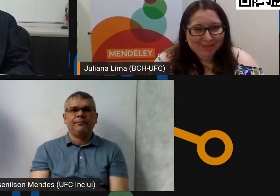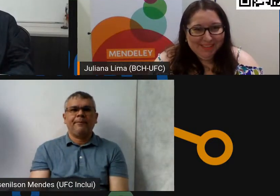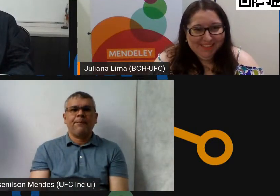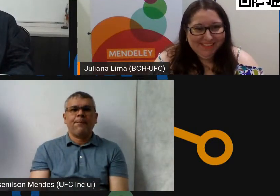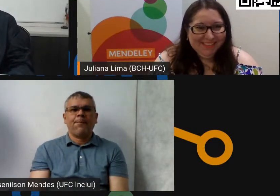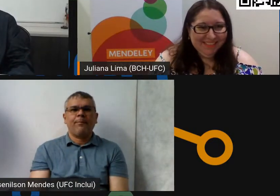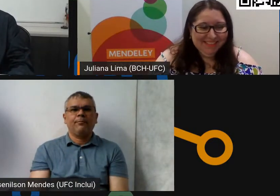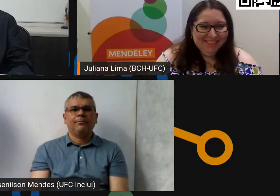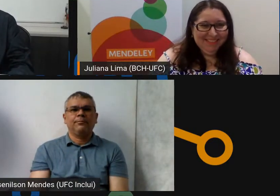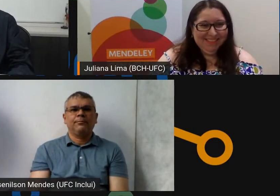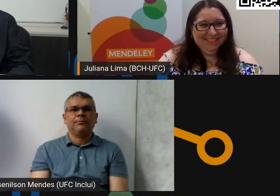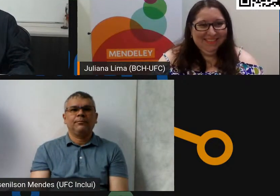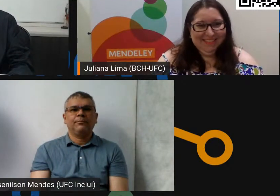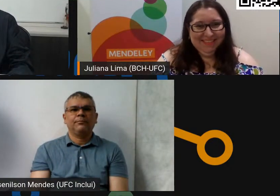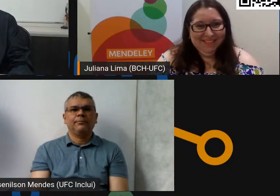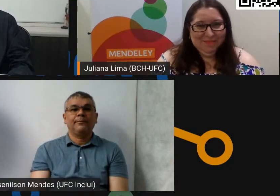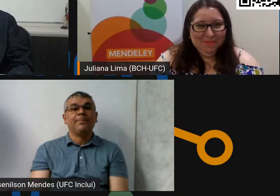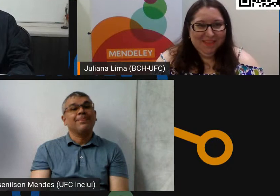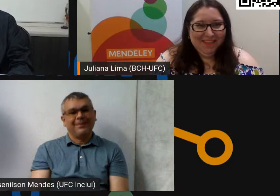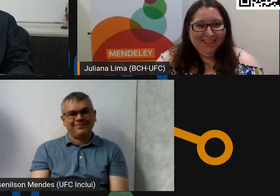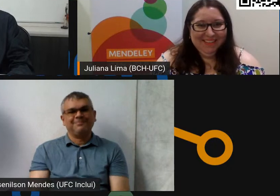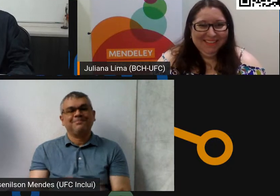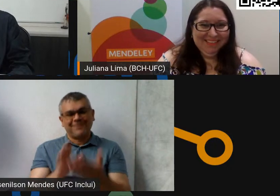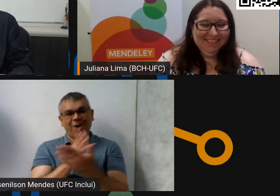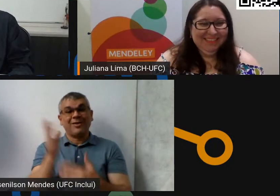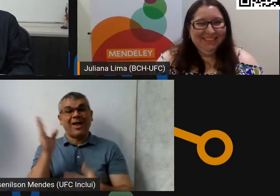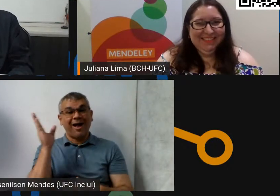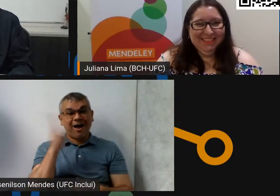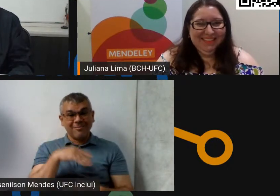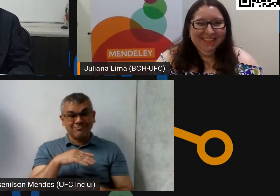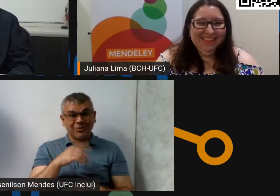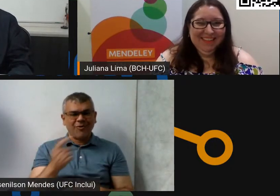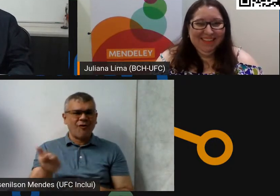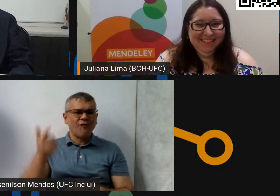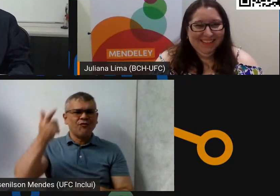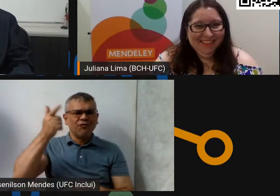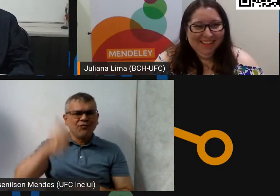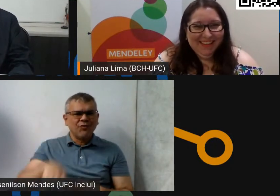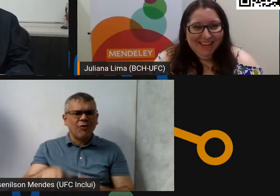alguns acabam e não voltam mais. Está com falta de tempo.